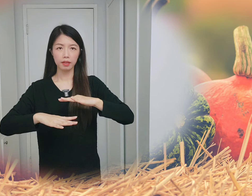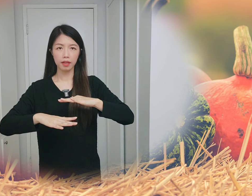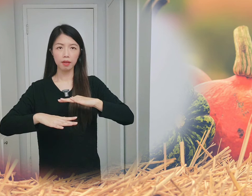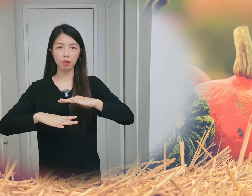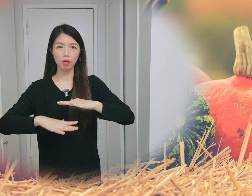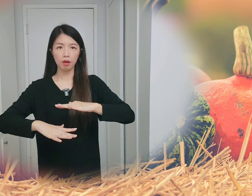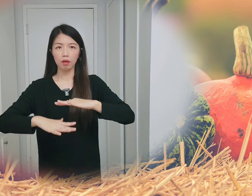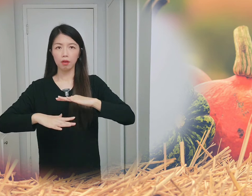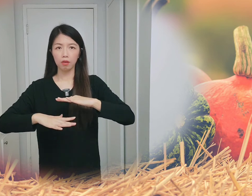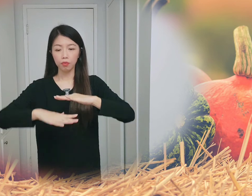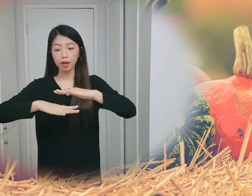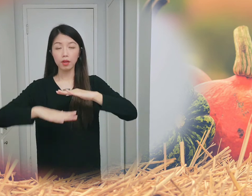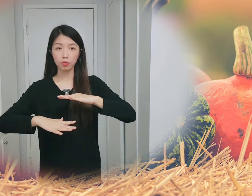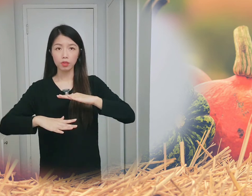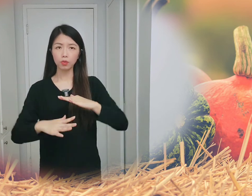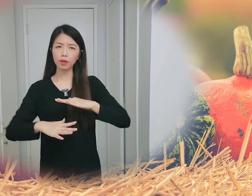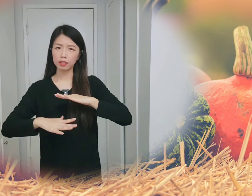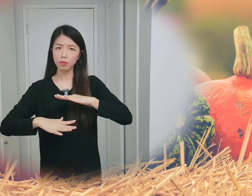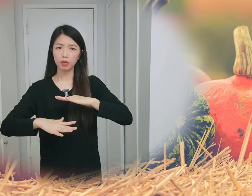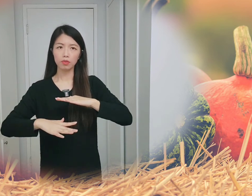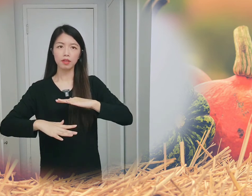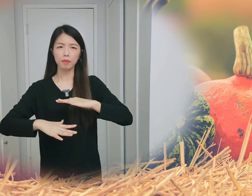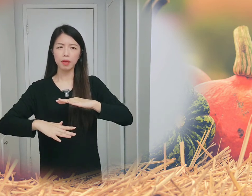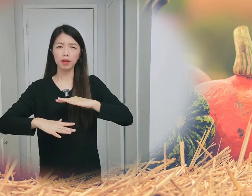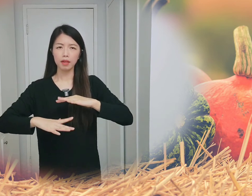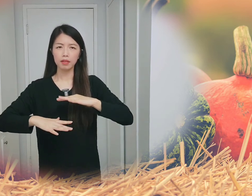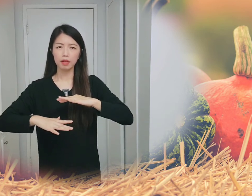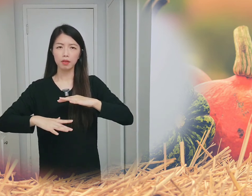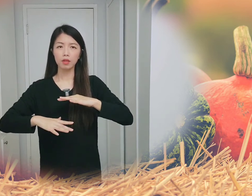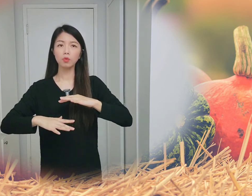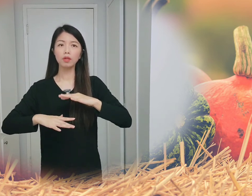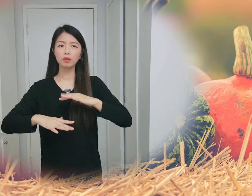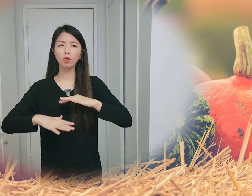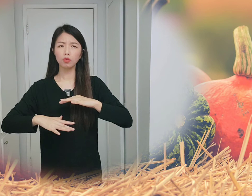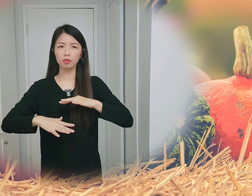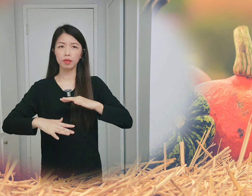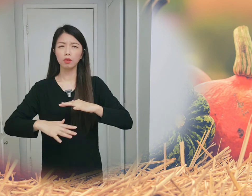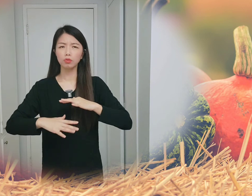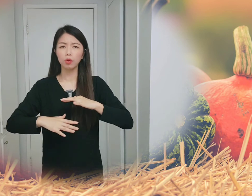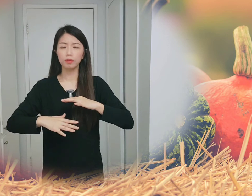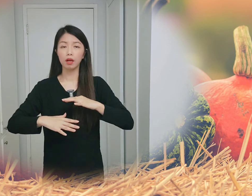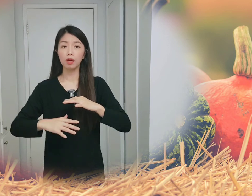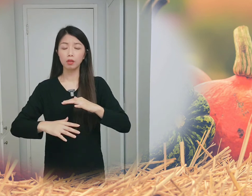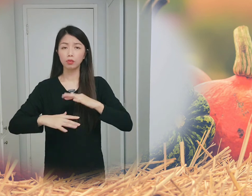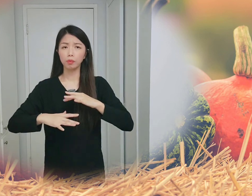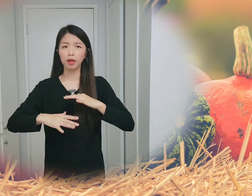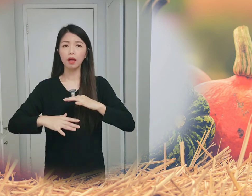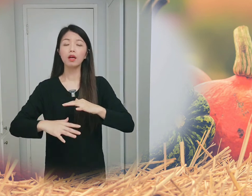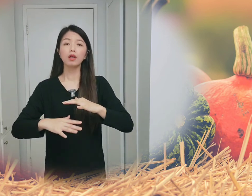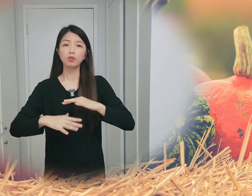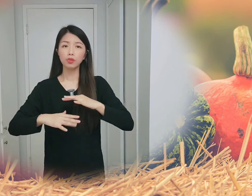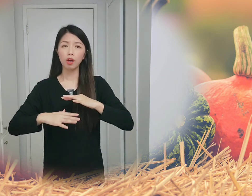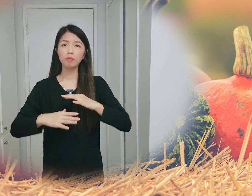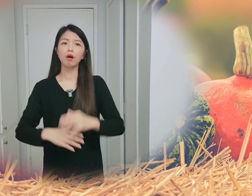한 이 상태에서 위아래로 두시고 가슴 밑에 두신 다음에 살짝 이렇게 손을 떨어주시면 돼요. 두렵다.